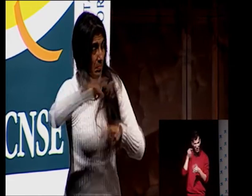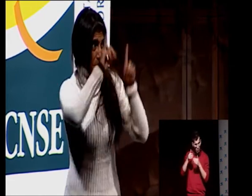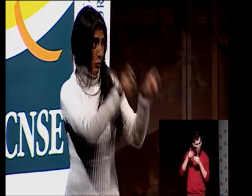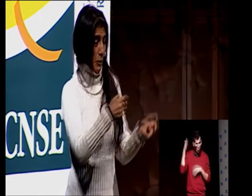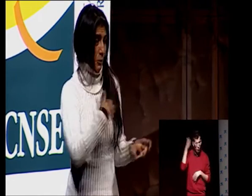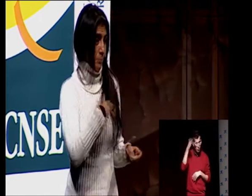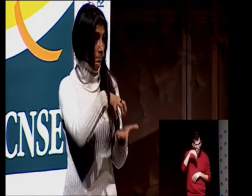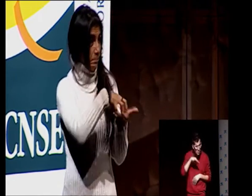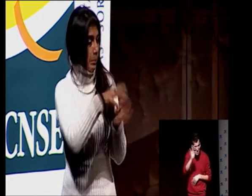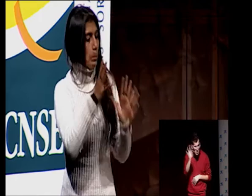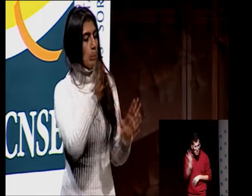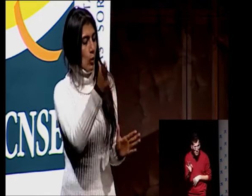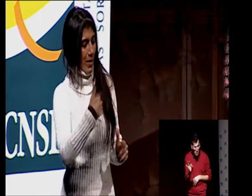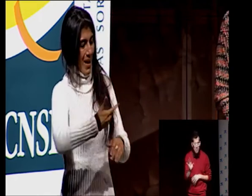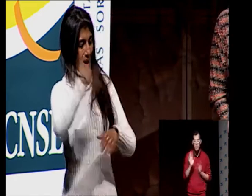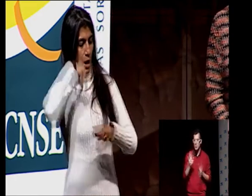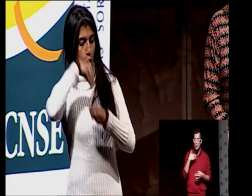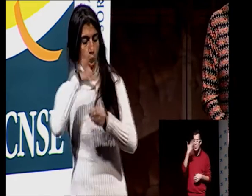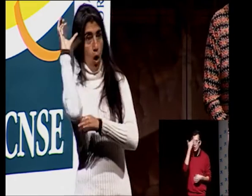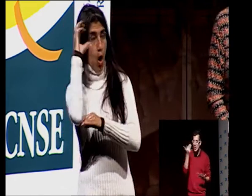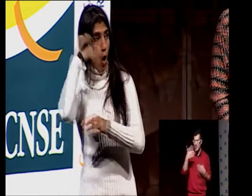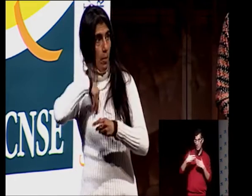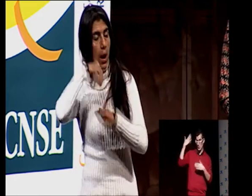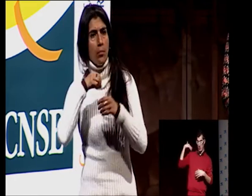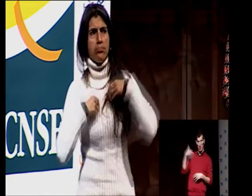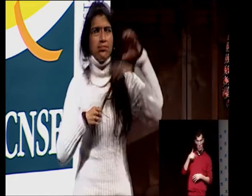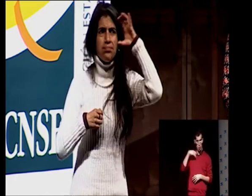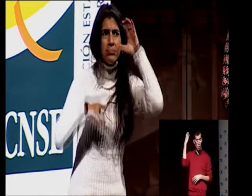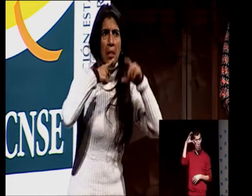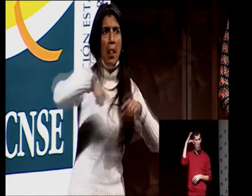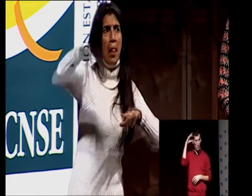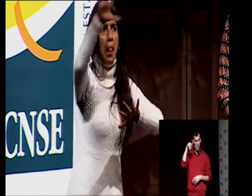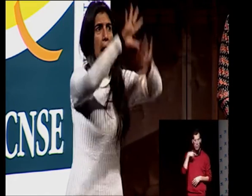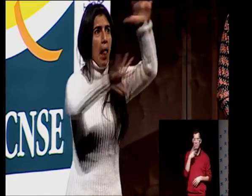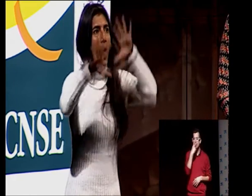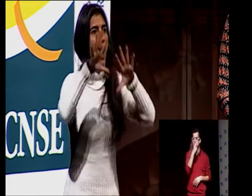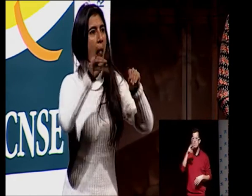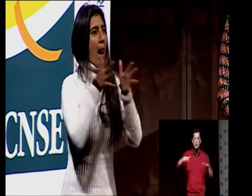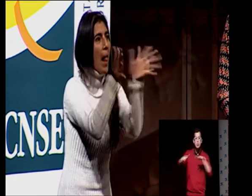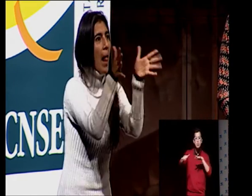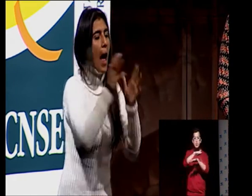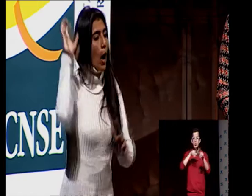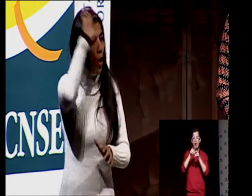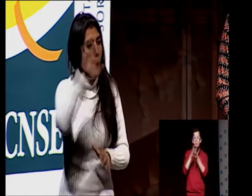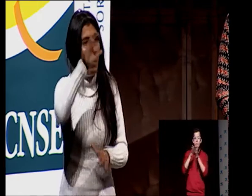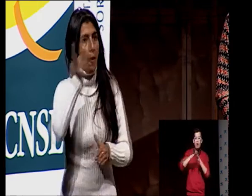desaparecer por culpa del implante no sé Esa es mi pregunta es lo que dudo en Colombia por